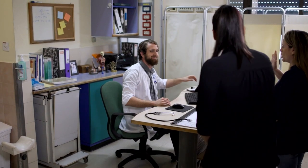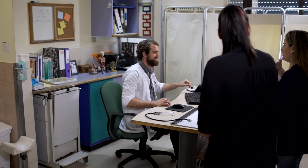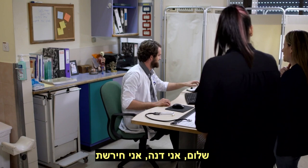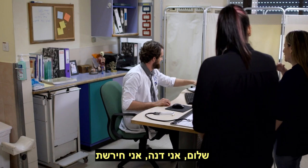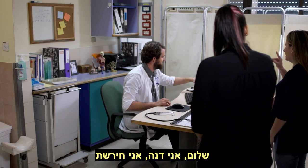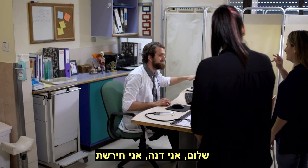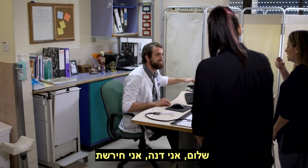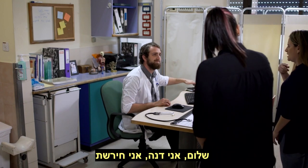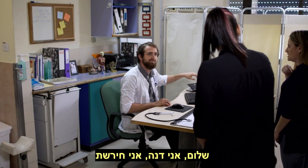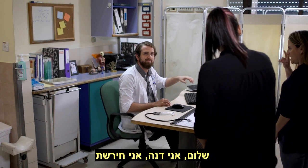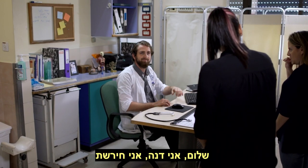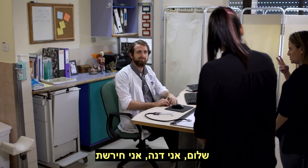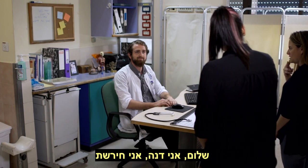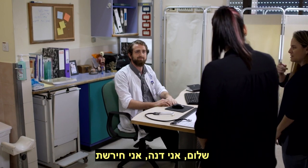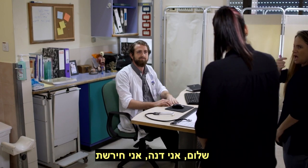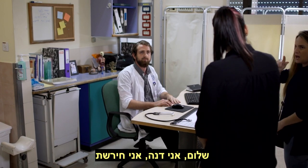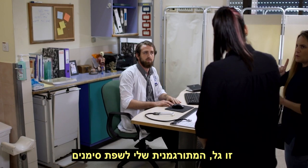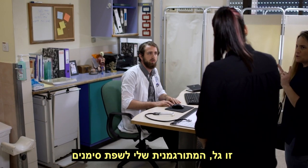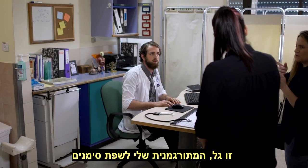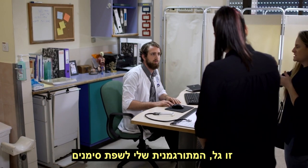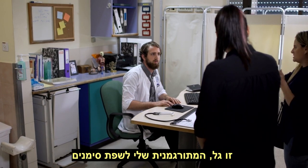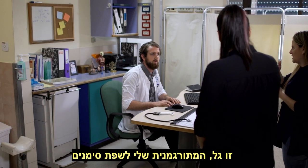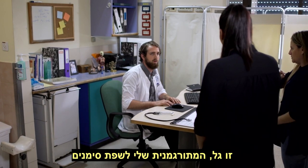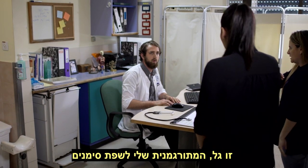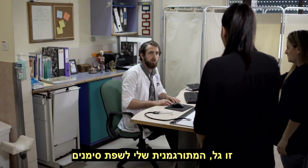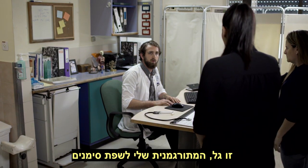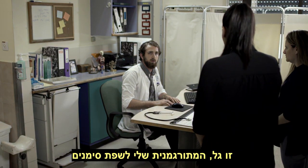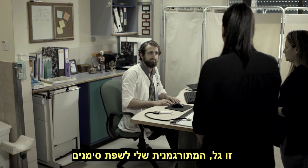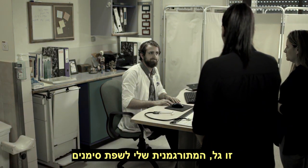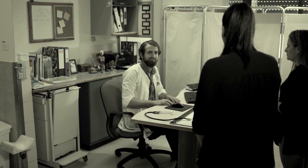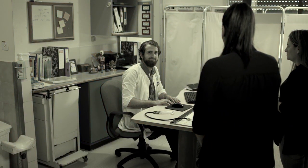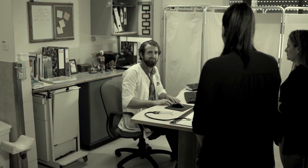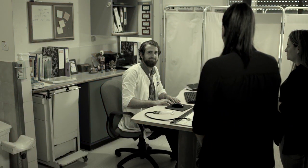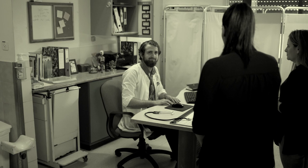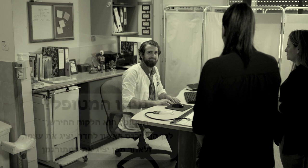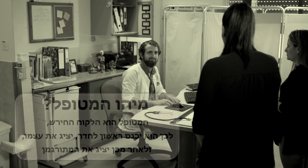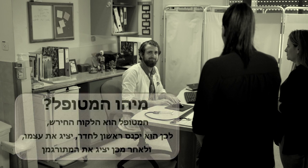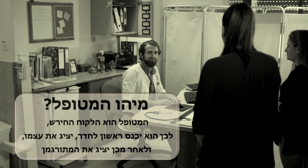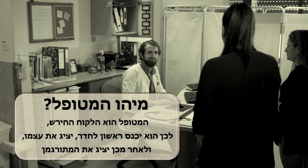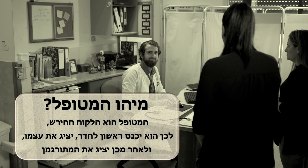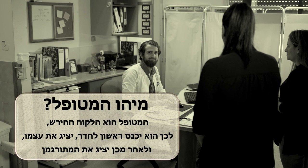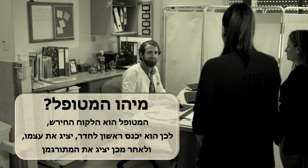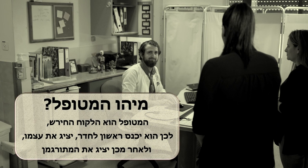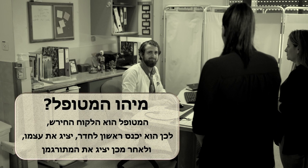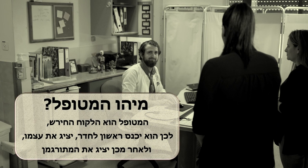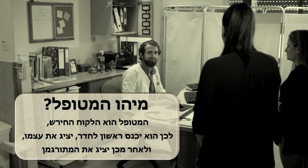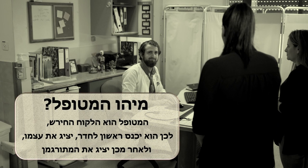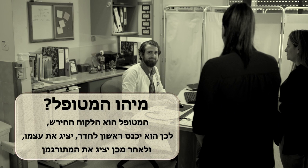שלום. שלום, אני דנה, אני חרשת, זו גל, המתורגמנית שלי לשפת סימנים.